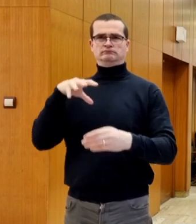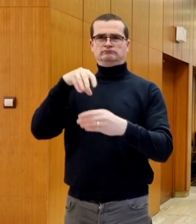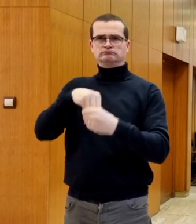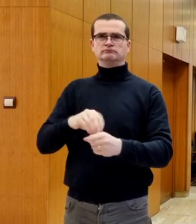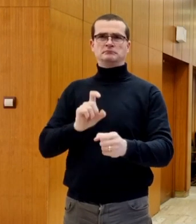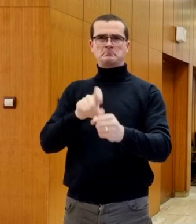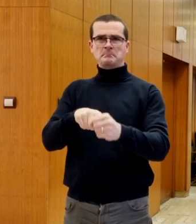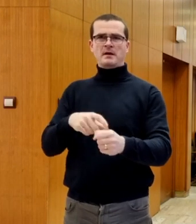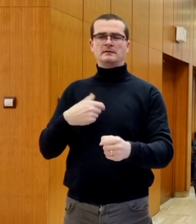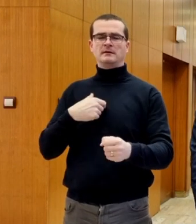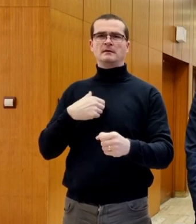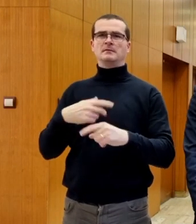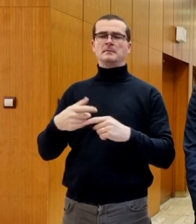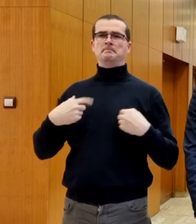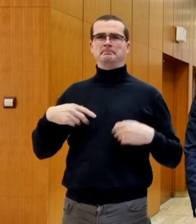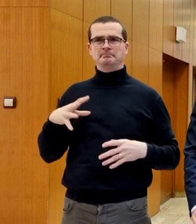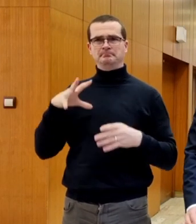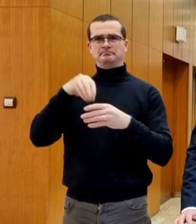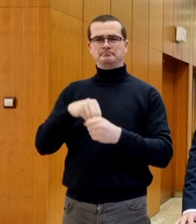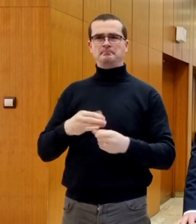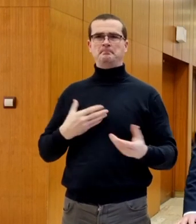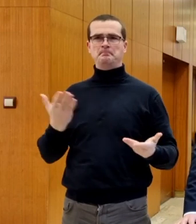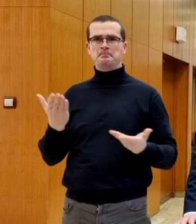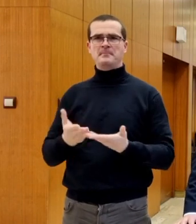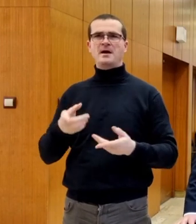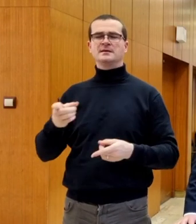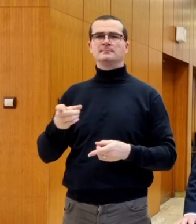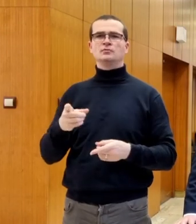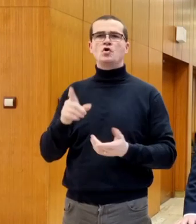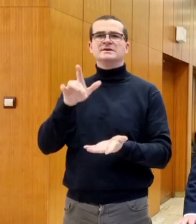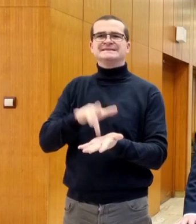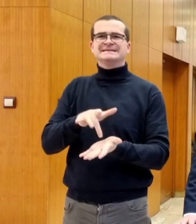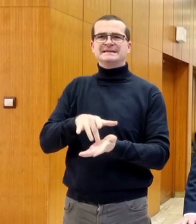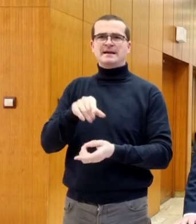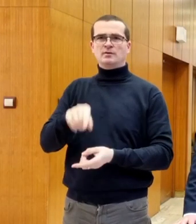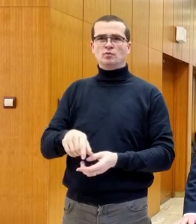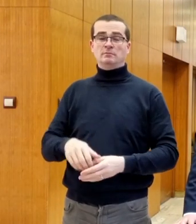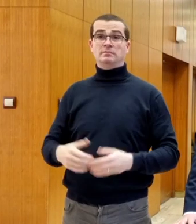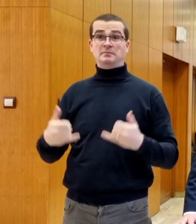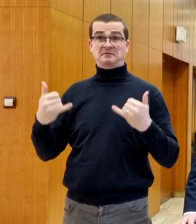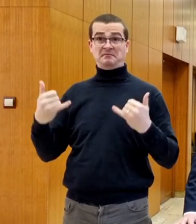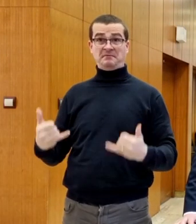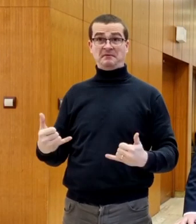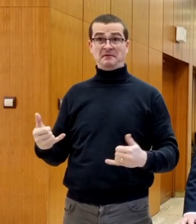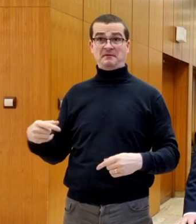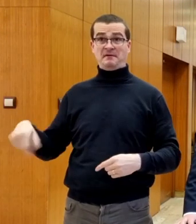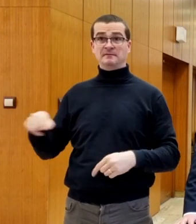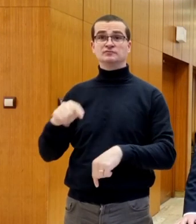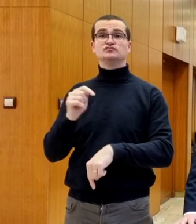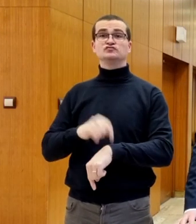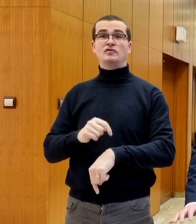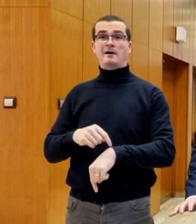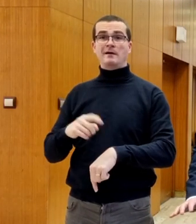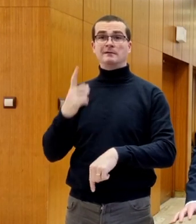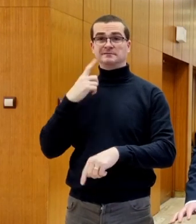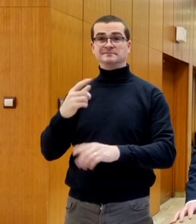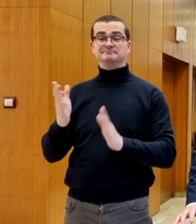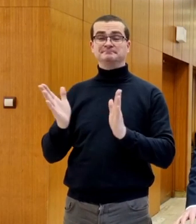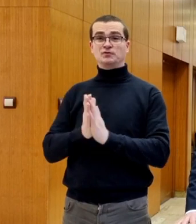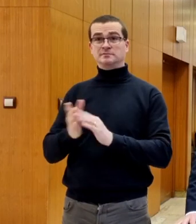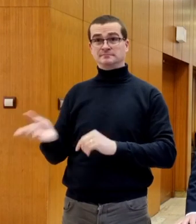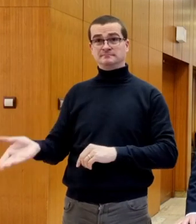ústa toho, ako sme súčasťou a patríme do jadra. Teraz však je čas ukázať, pretože